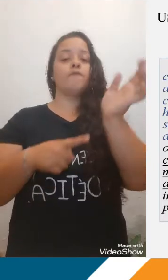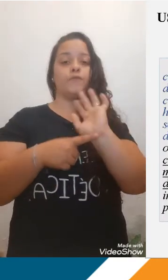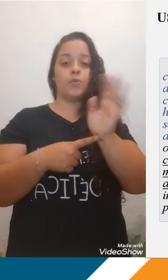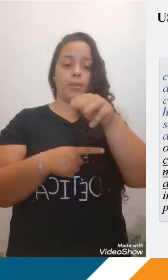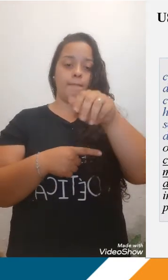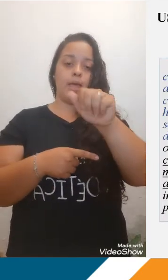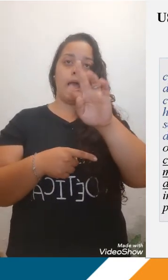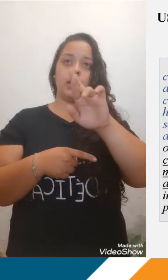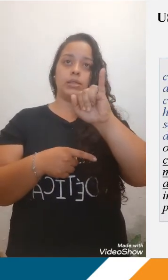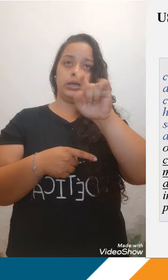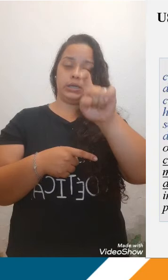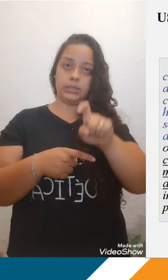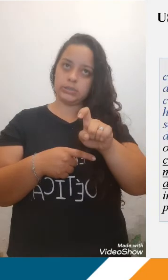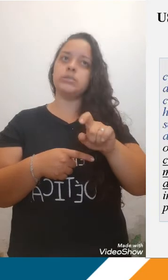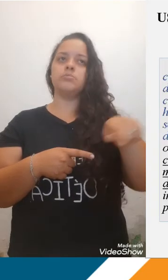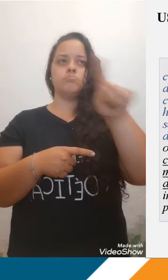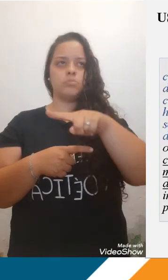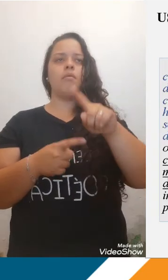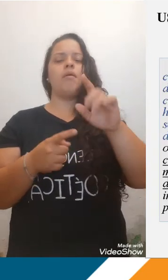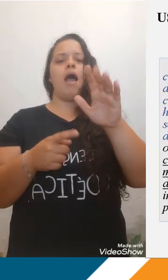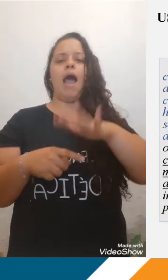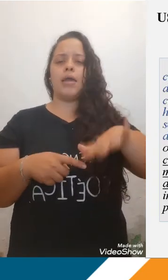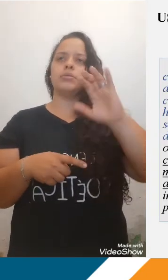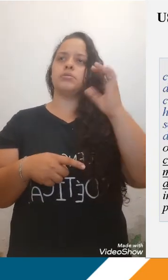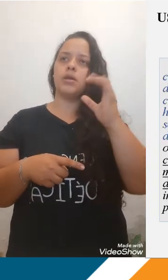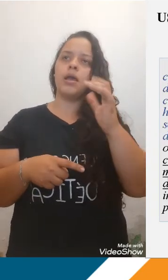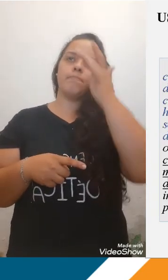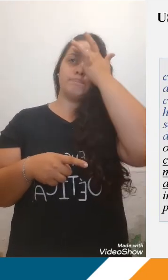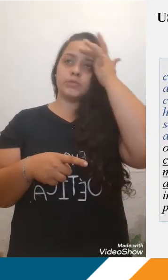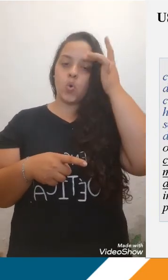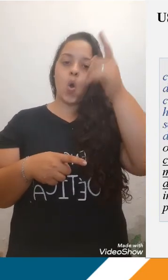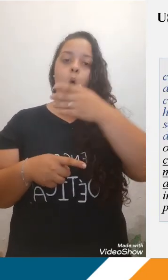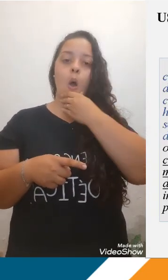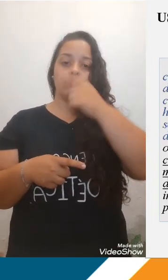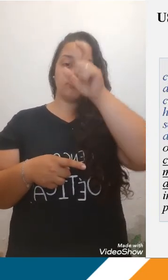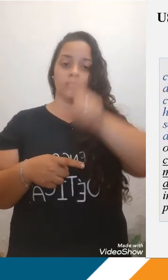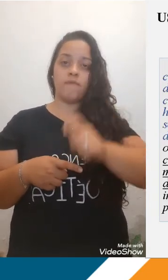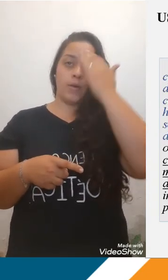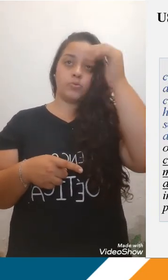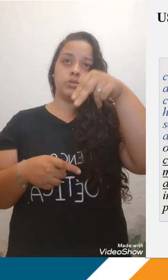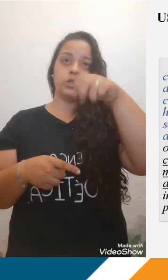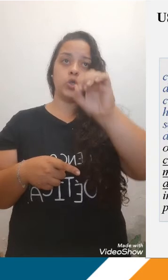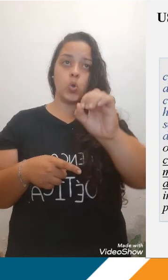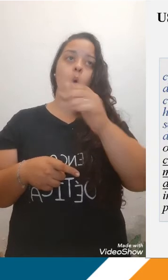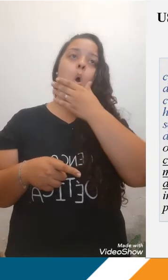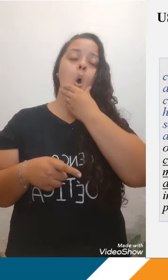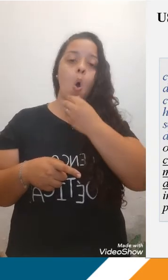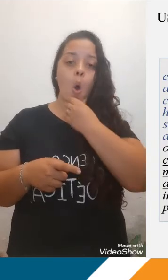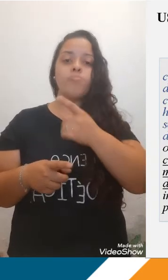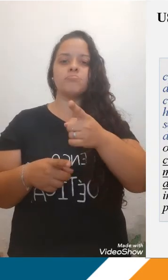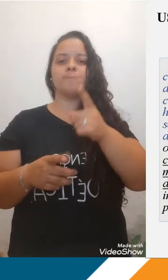filme Matrix, clássico do gênero ficção científica, o protagonista Neo é confrontado pela descoberta de que o mundo em que vive